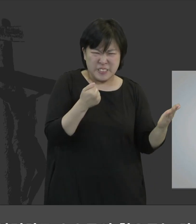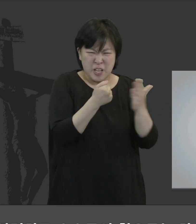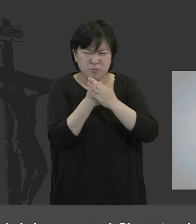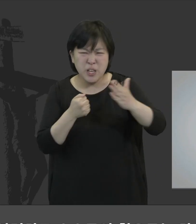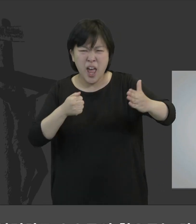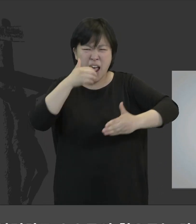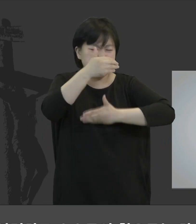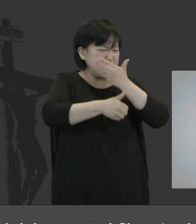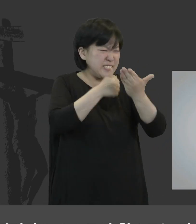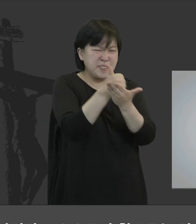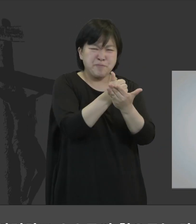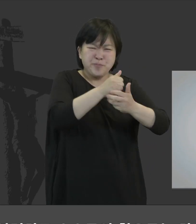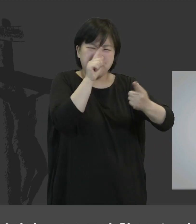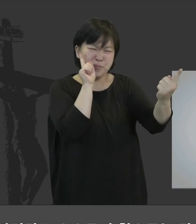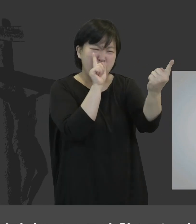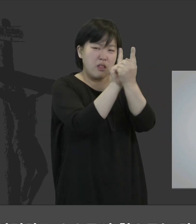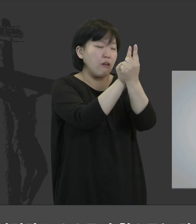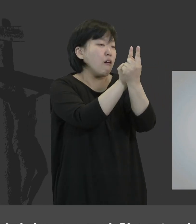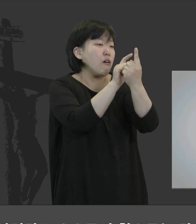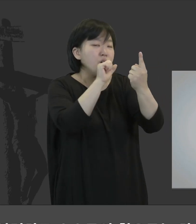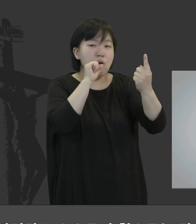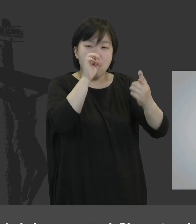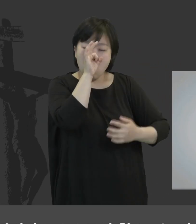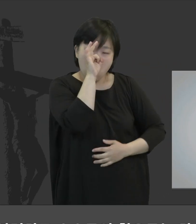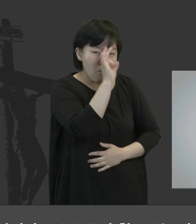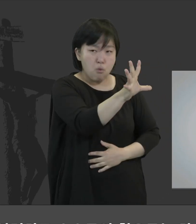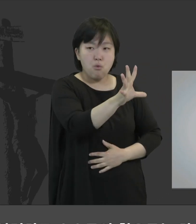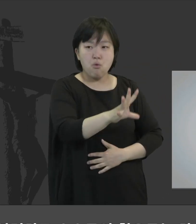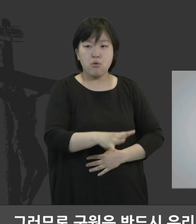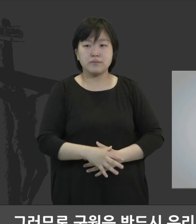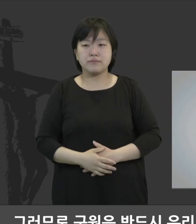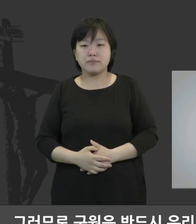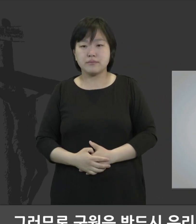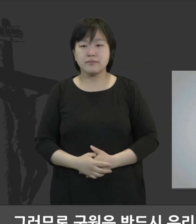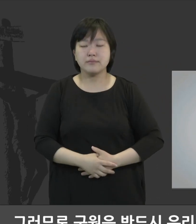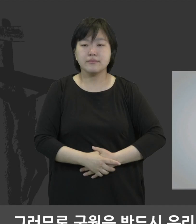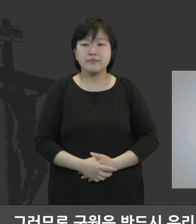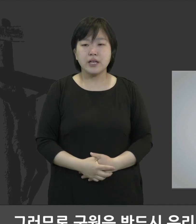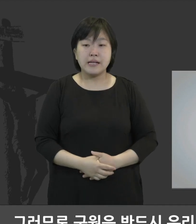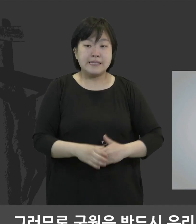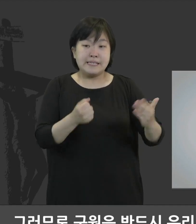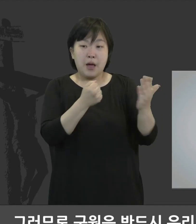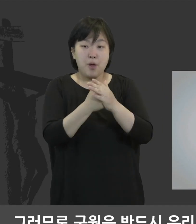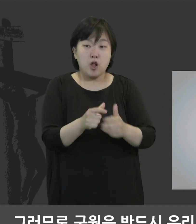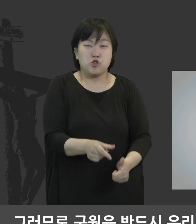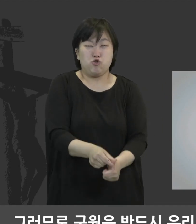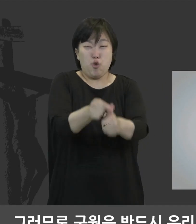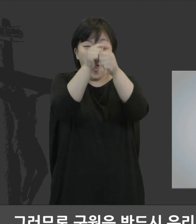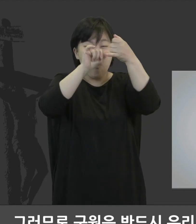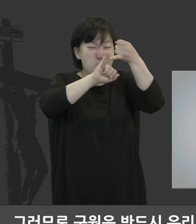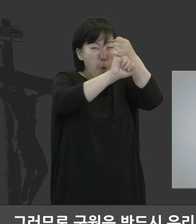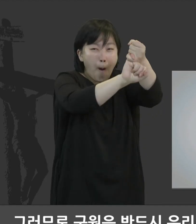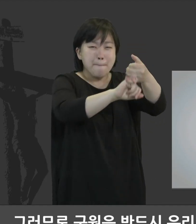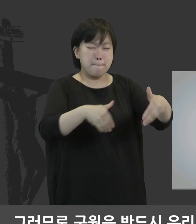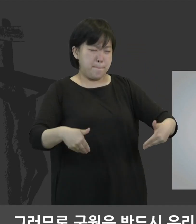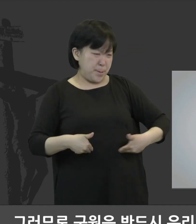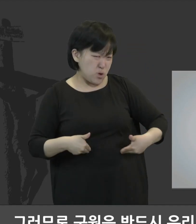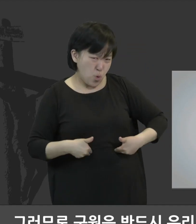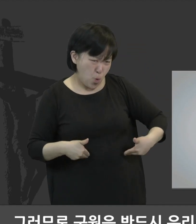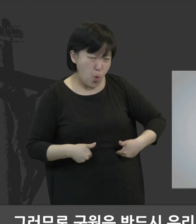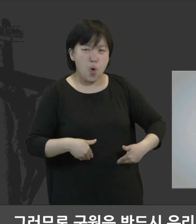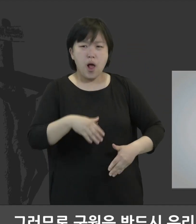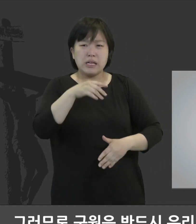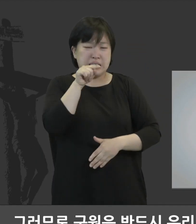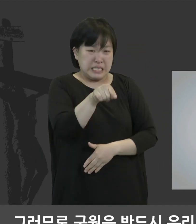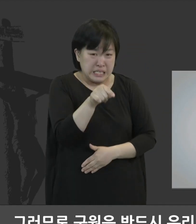부정하고 스스로의 힘으로는 하나님께로 돌아갈 수 없습니다. 그러므로 구원은 반드시 우리 밖에서 와야